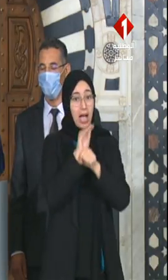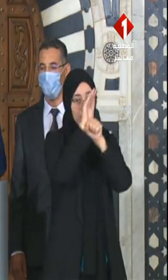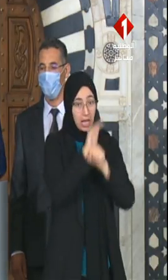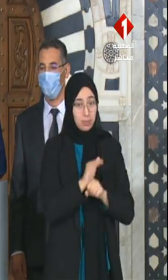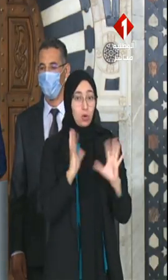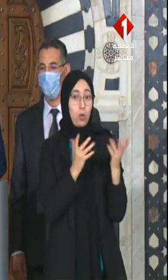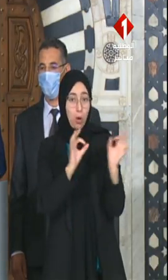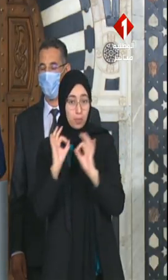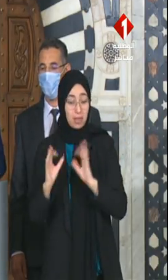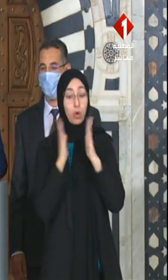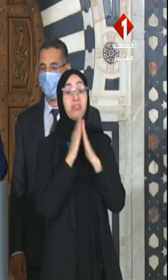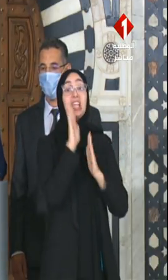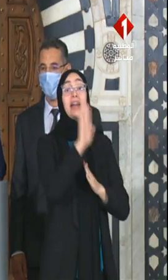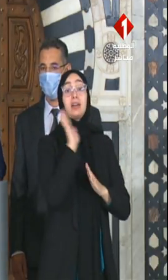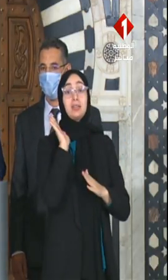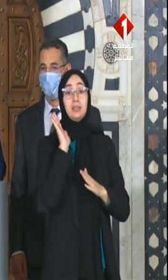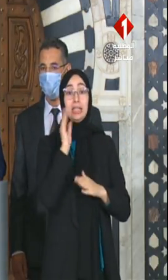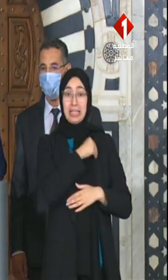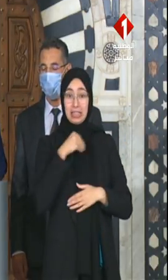يتكلموا به اللي هو في ذلك.